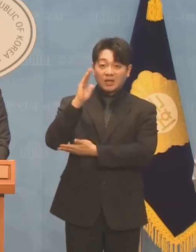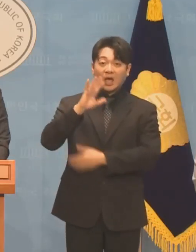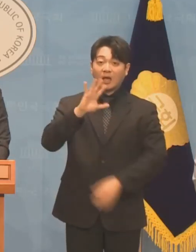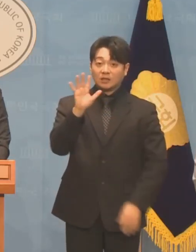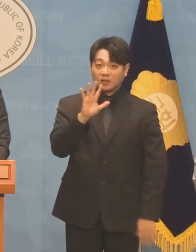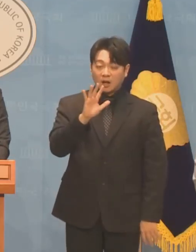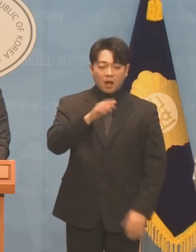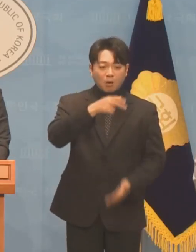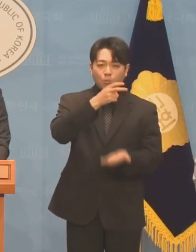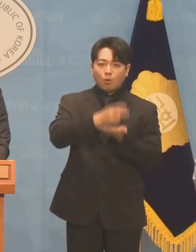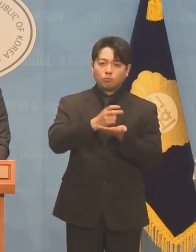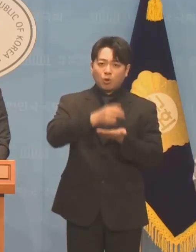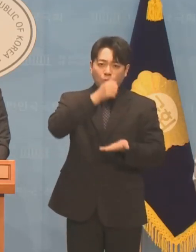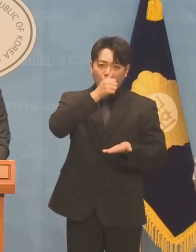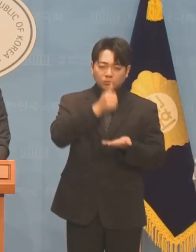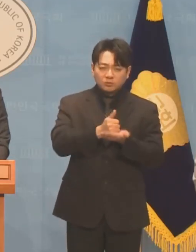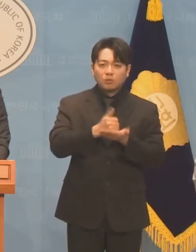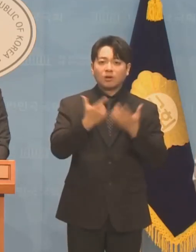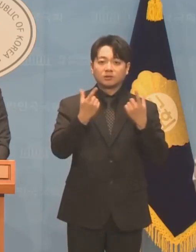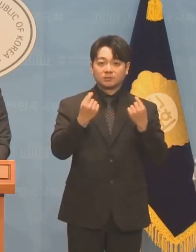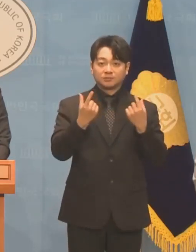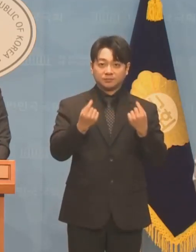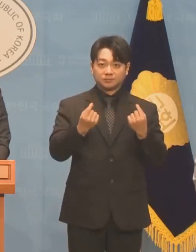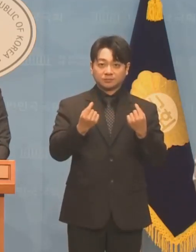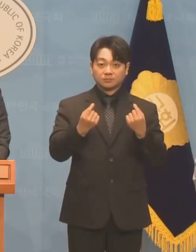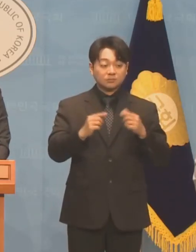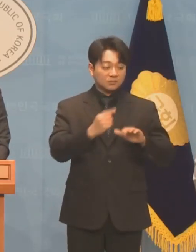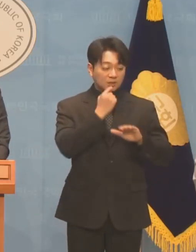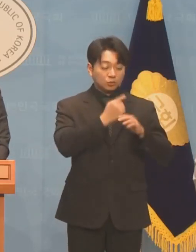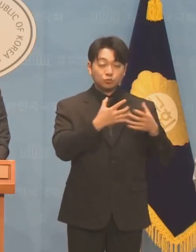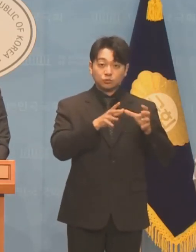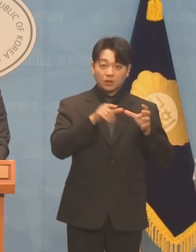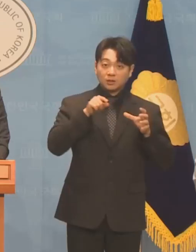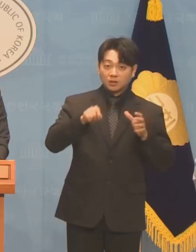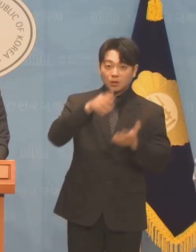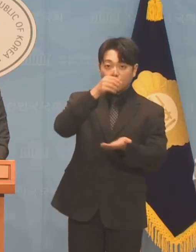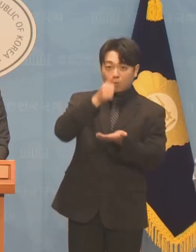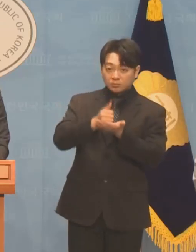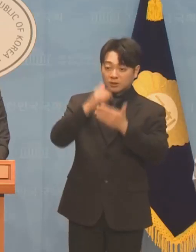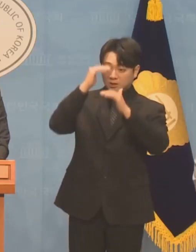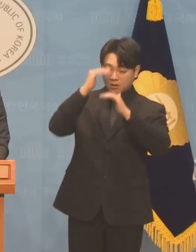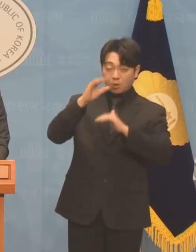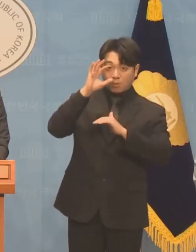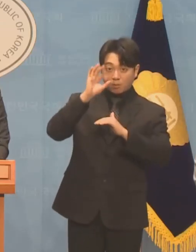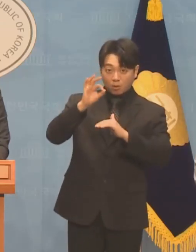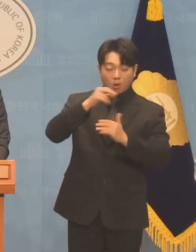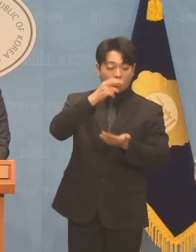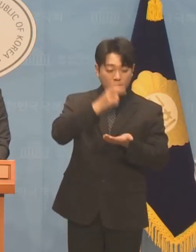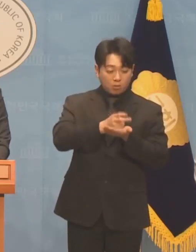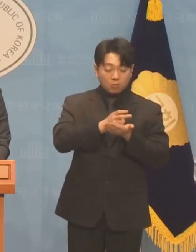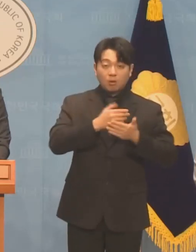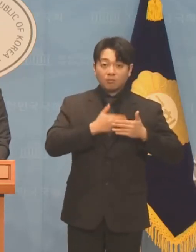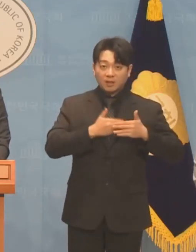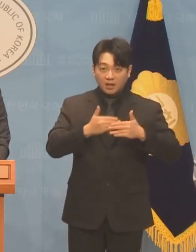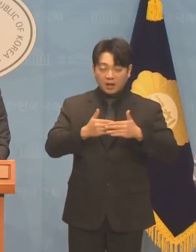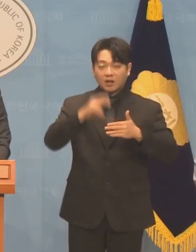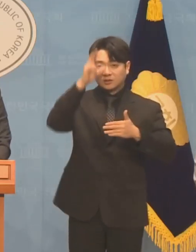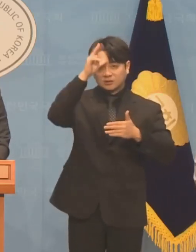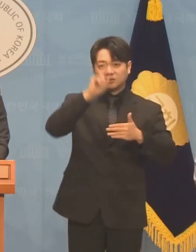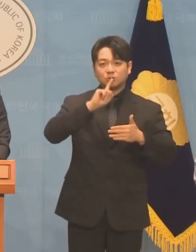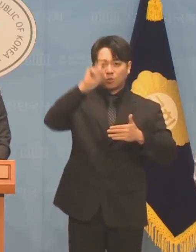이어질 수 있습니다. 더불어민주당은 이런 범죄를 제보받아 법적 절차를 통해 신고하고자 하는